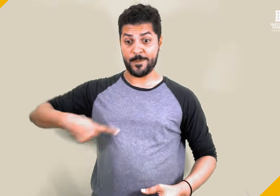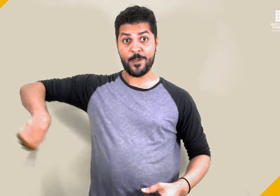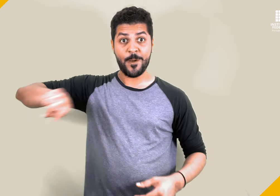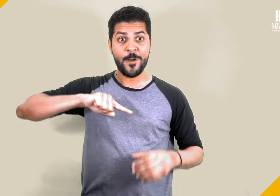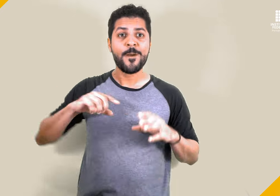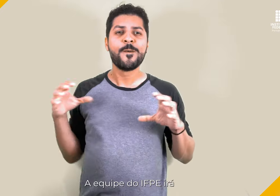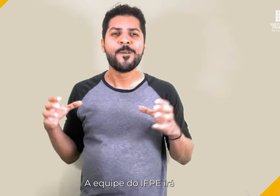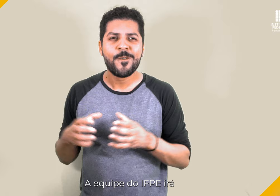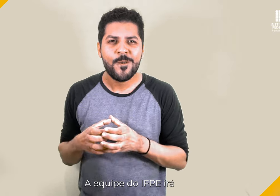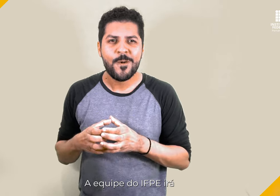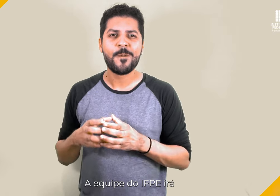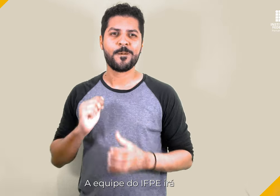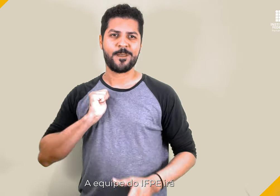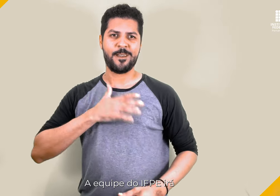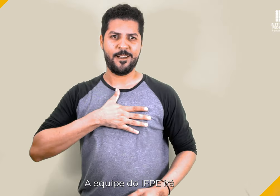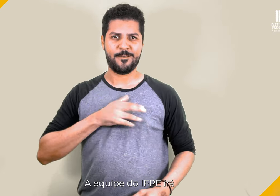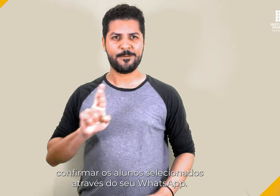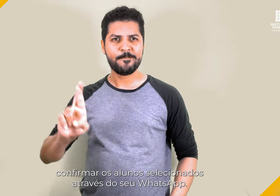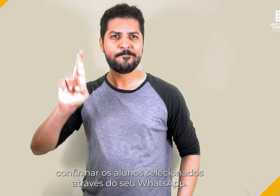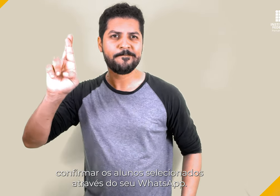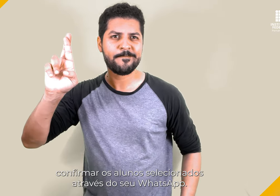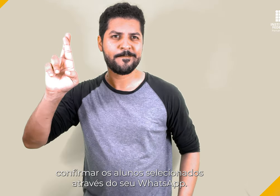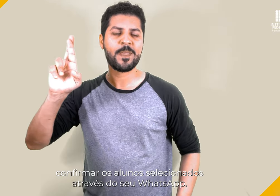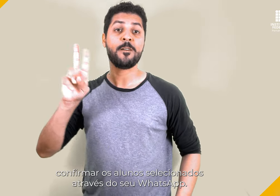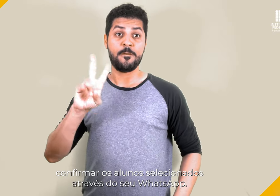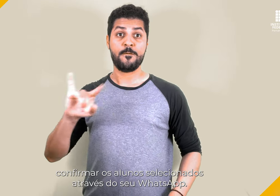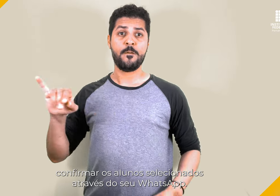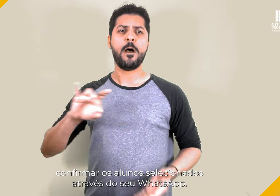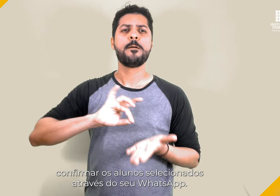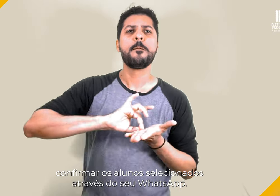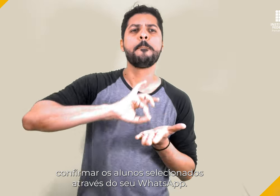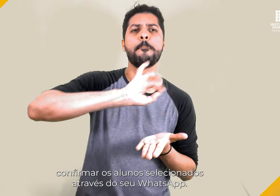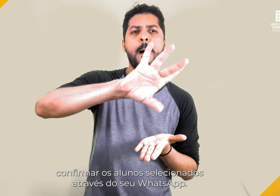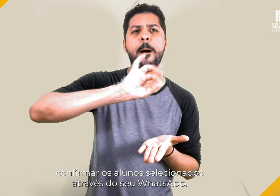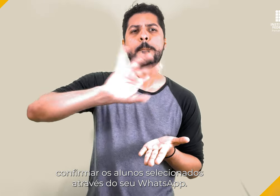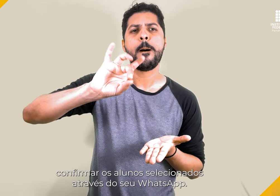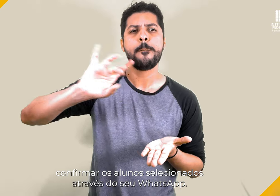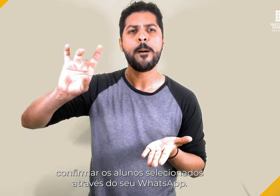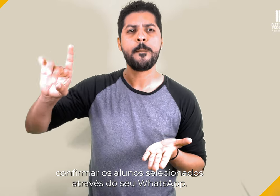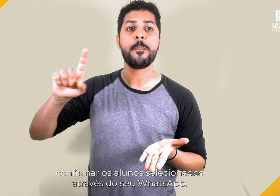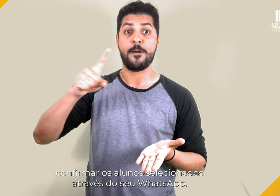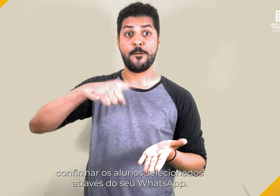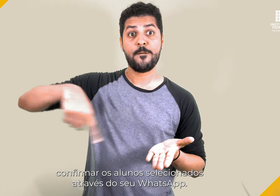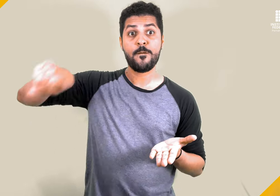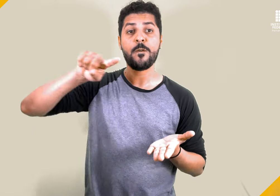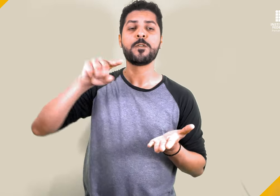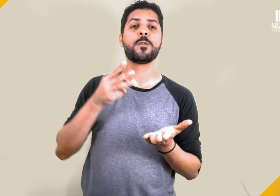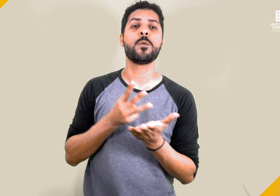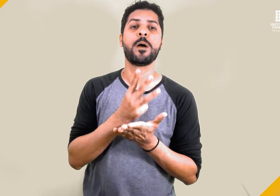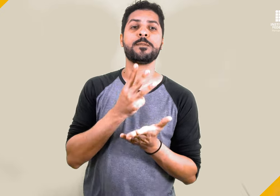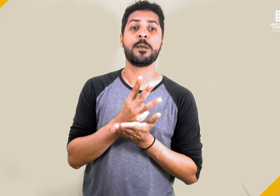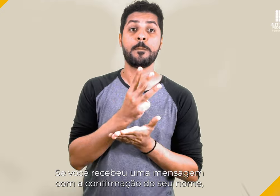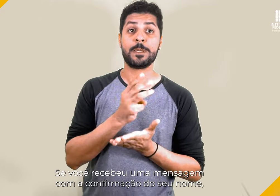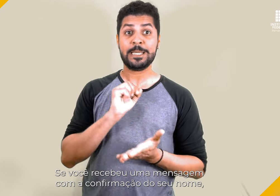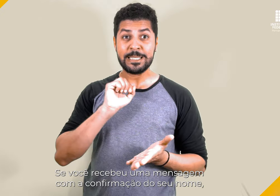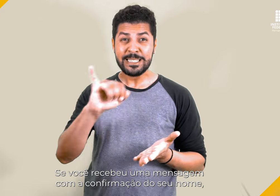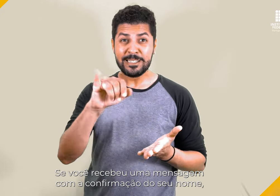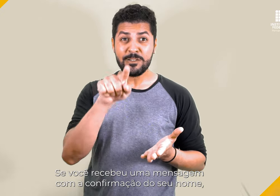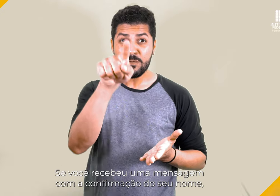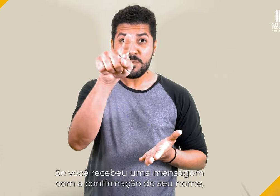A equipe do IFPE irá confirmar os alunos selecionados através do seu WhatsApp. Se você recebeu uma